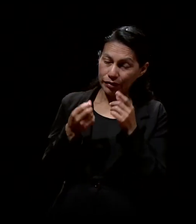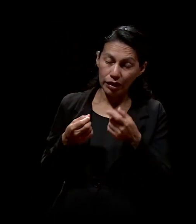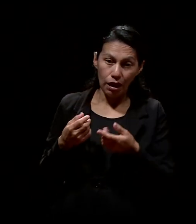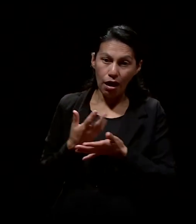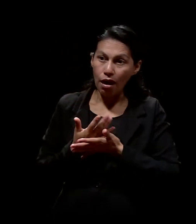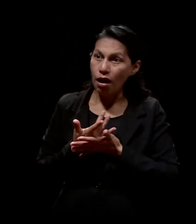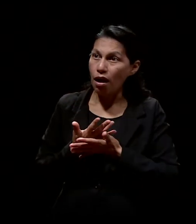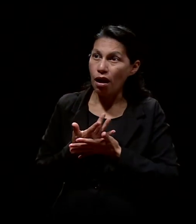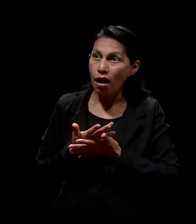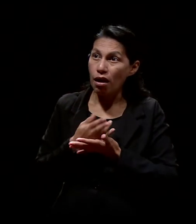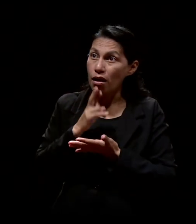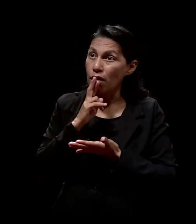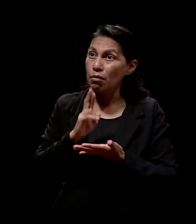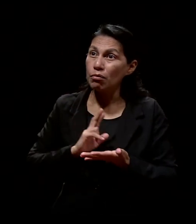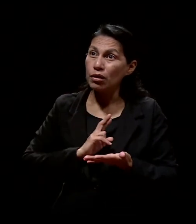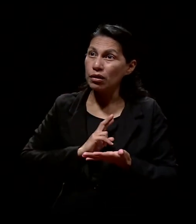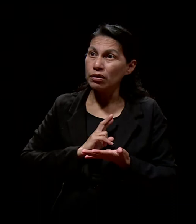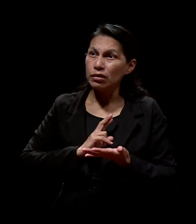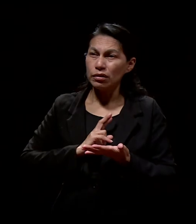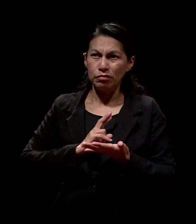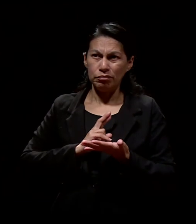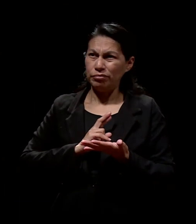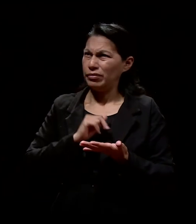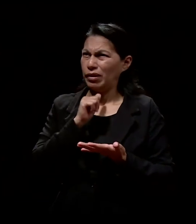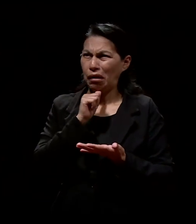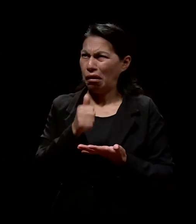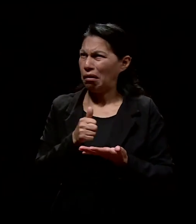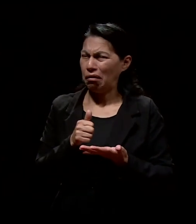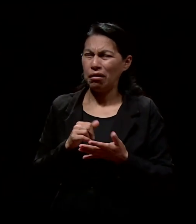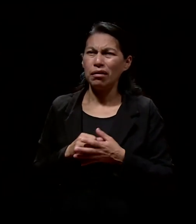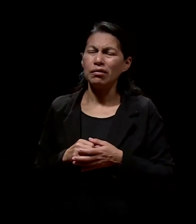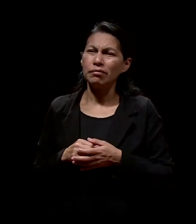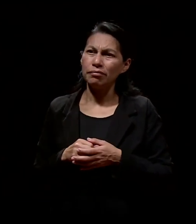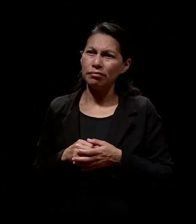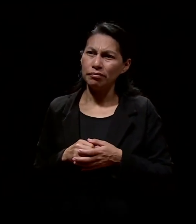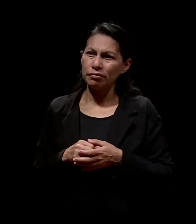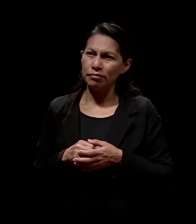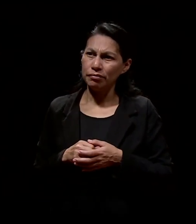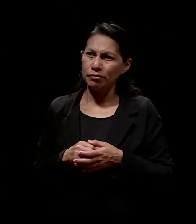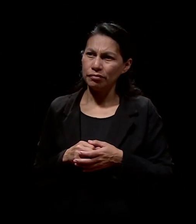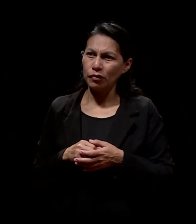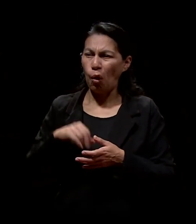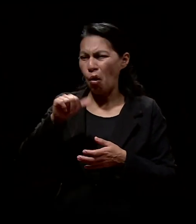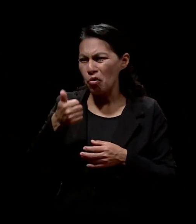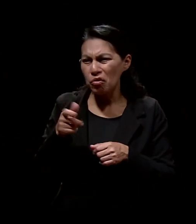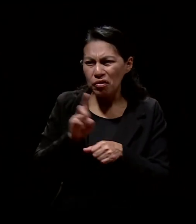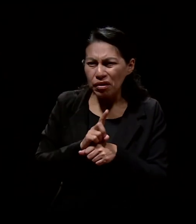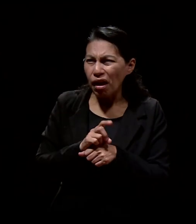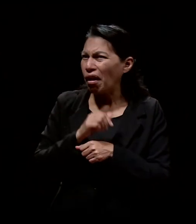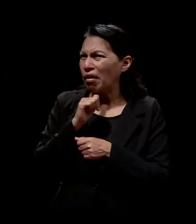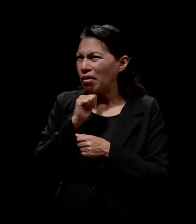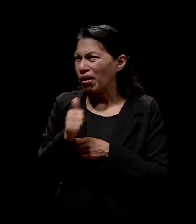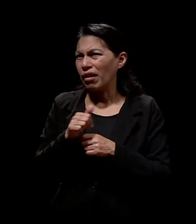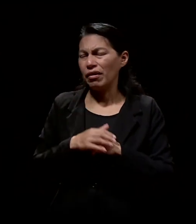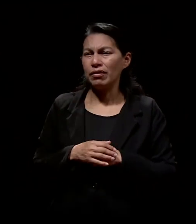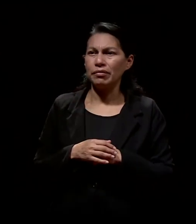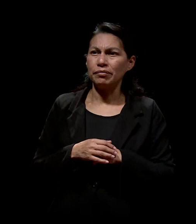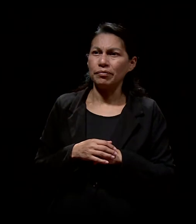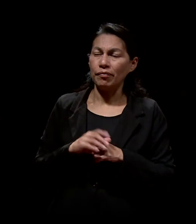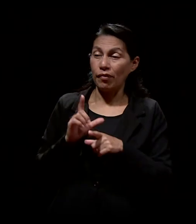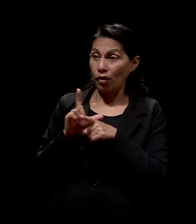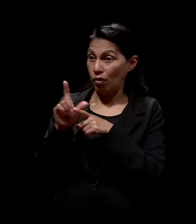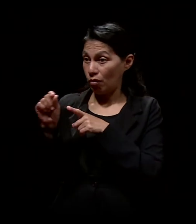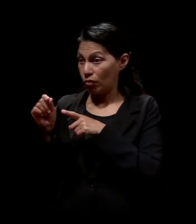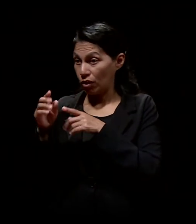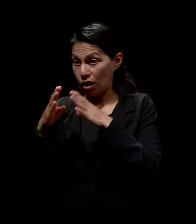de esperar una respuesta de Dios. Pero no fue así. Y yo dije, ese día no pasó nada, pasó